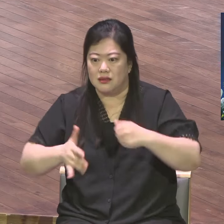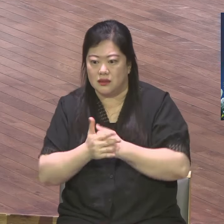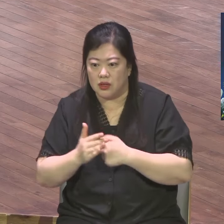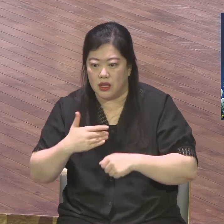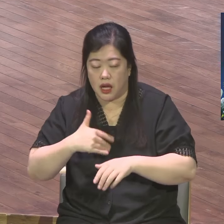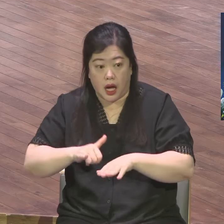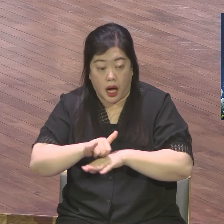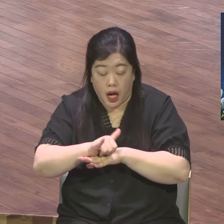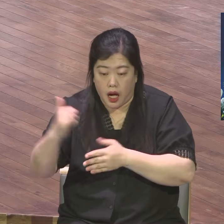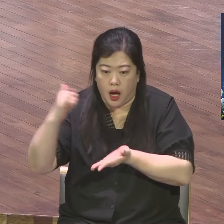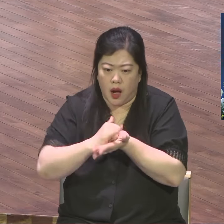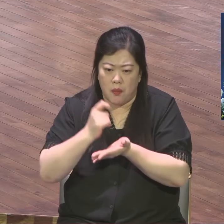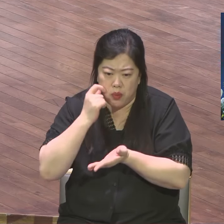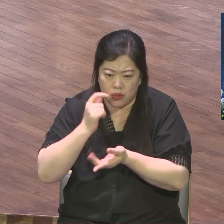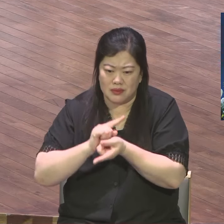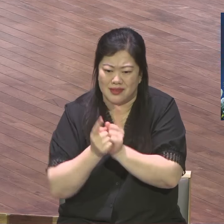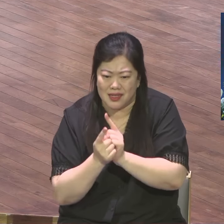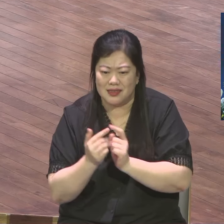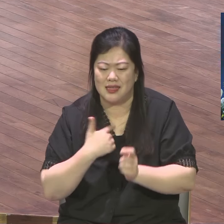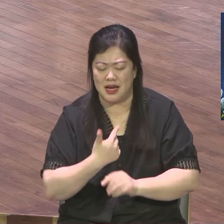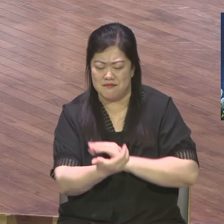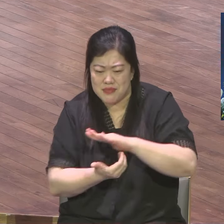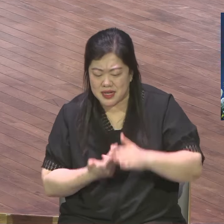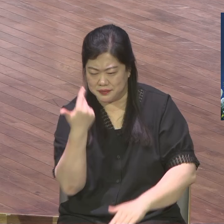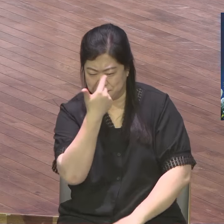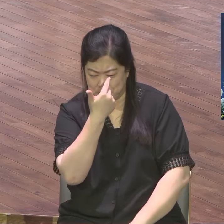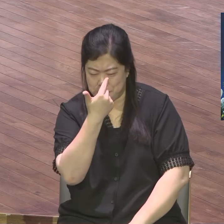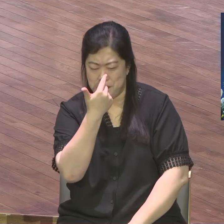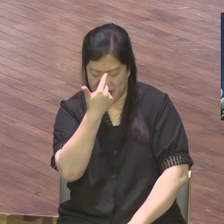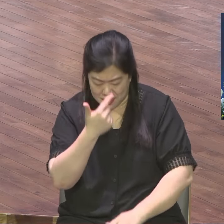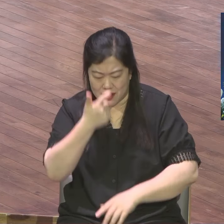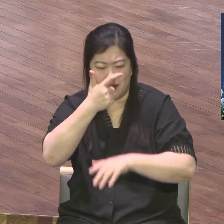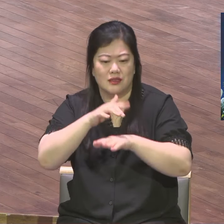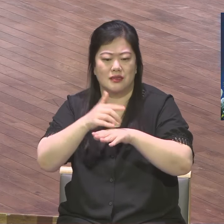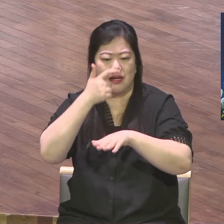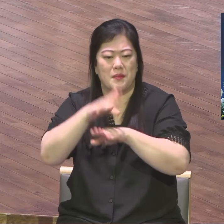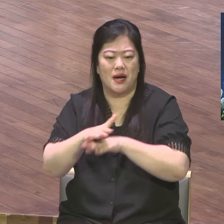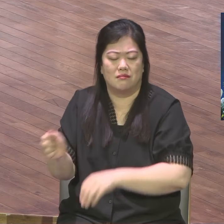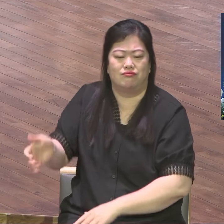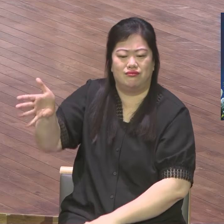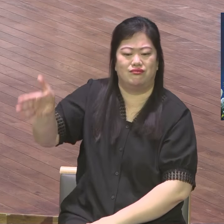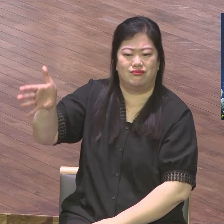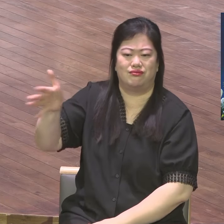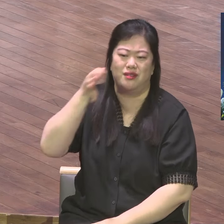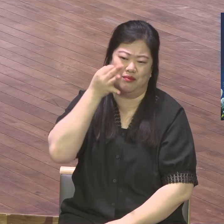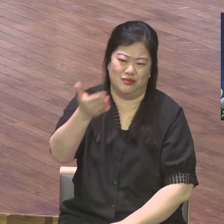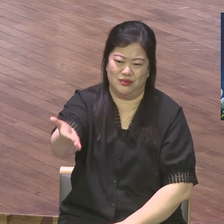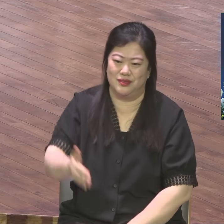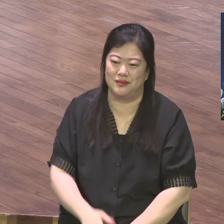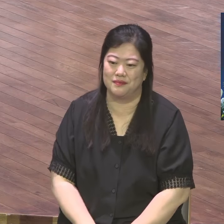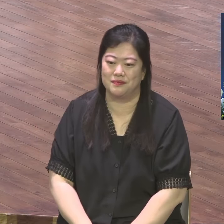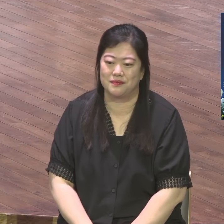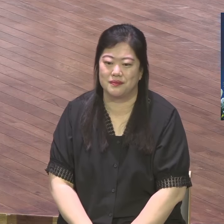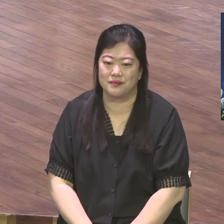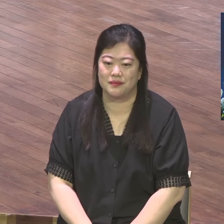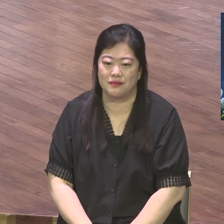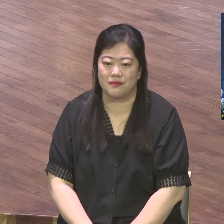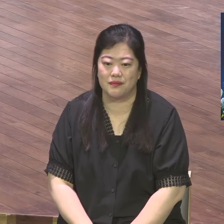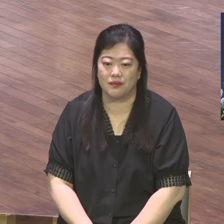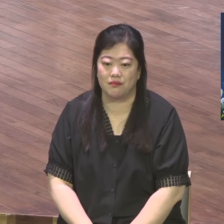홍콩이 우리가 생각했던 그 옛날의 홍콩하고 많이 달라졌어요. 중국이 이제